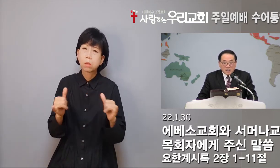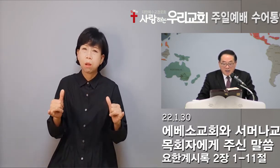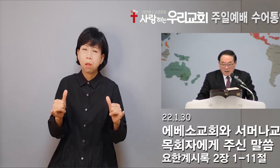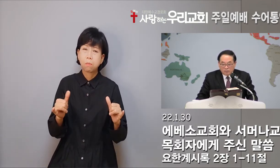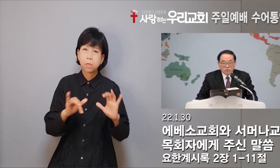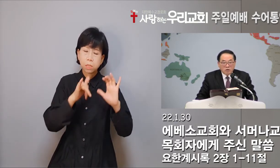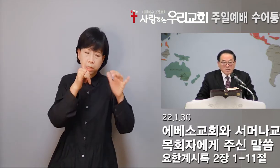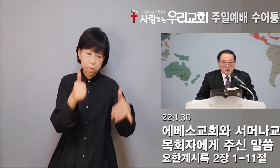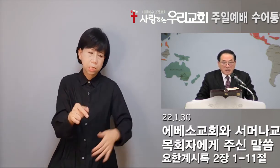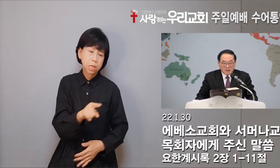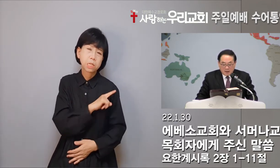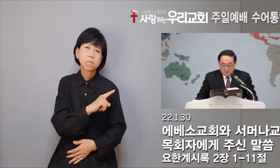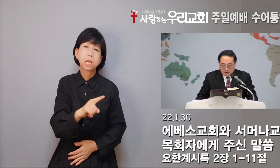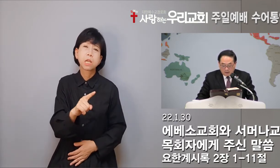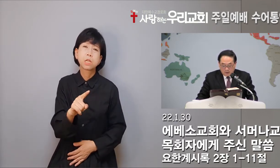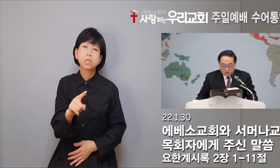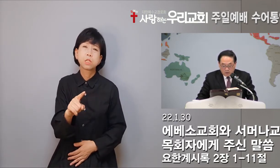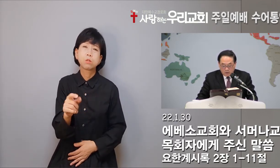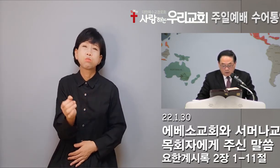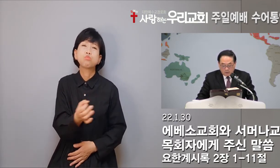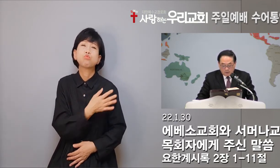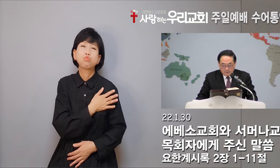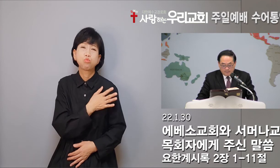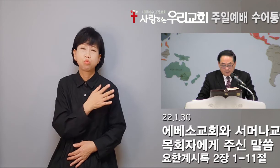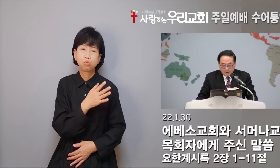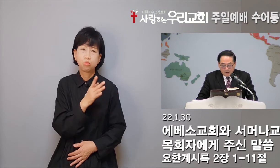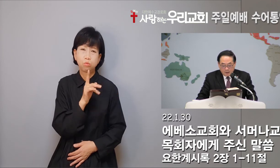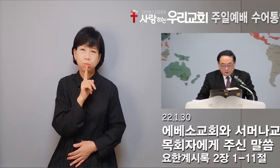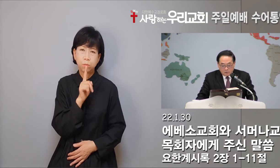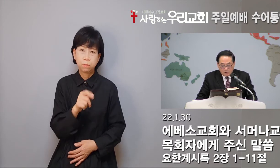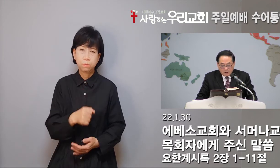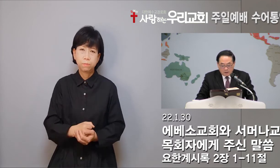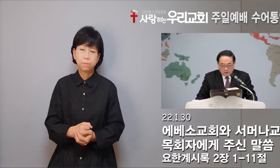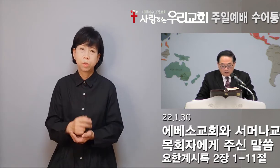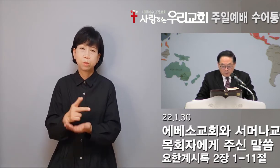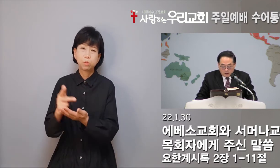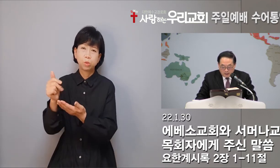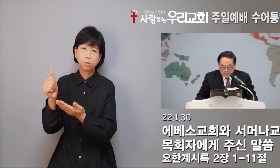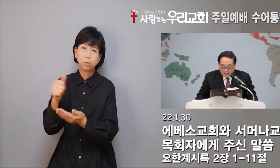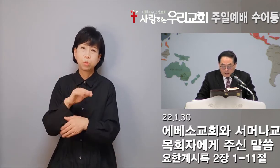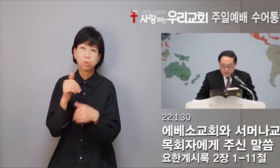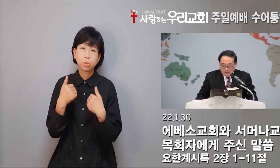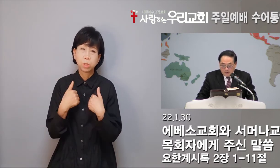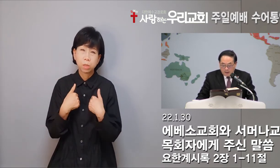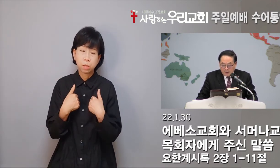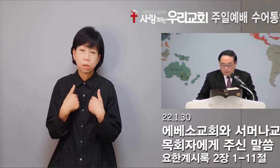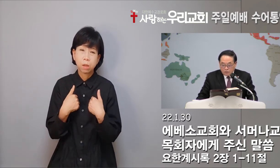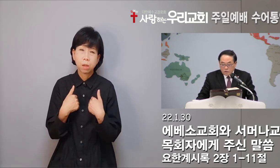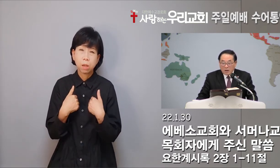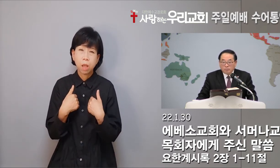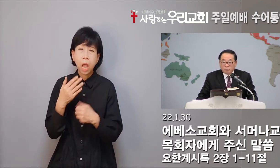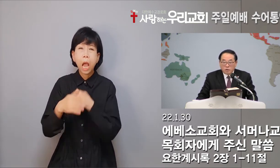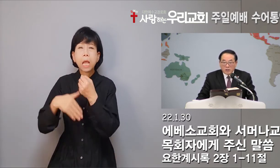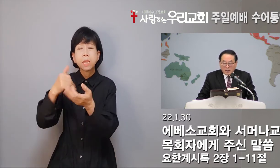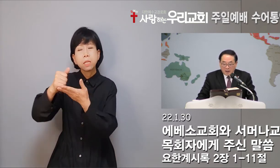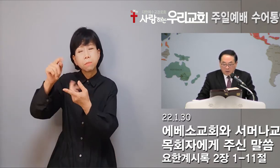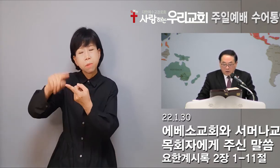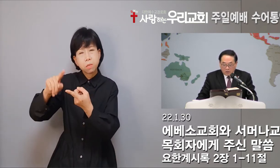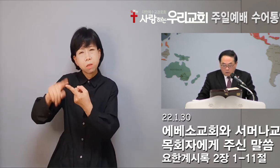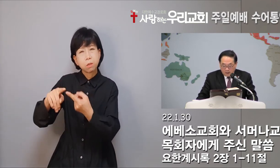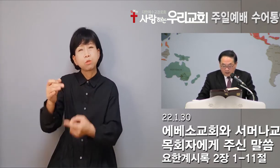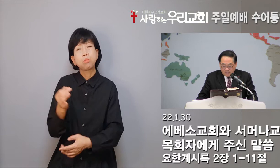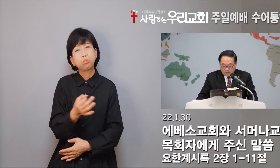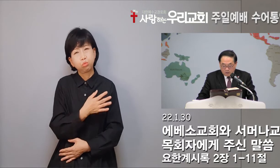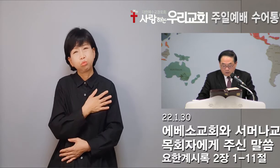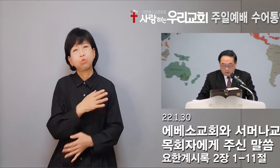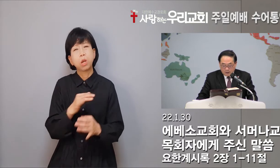세상에서 가장 부유한 자라 이렇게 말씀하고 있는 것입니다. 주님께서는 우리가 하나님에 대한 부유한 자가